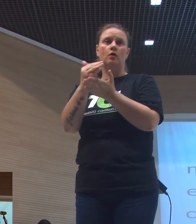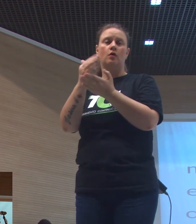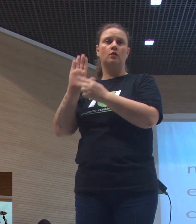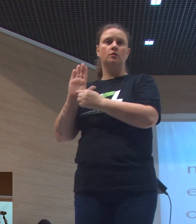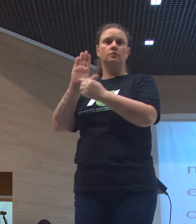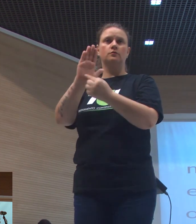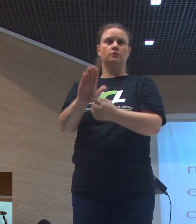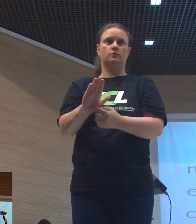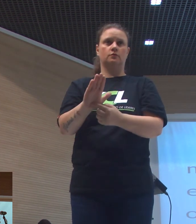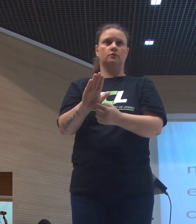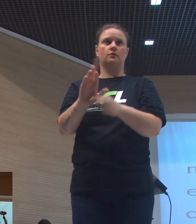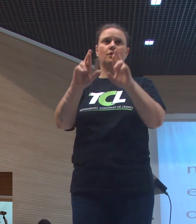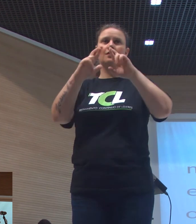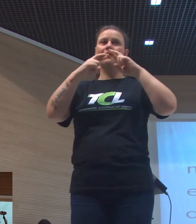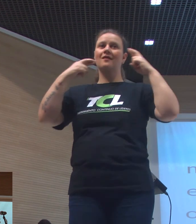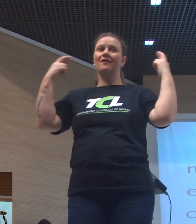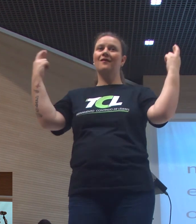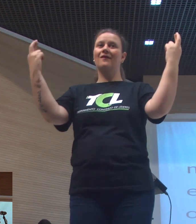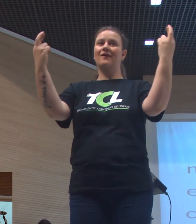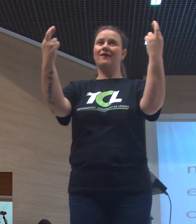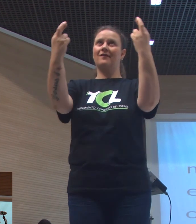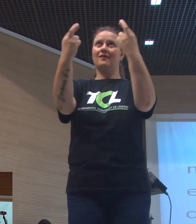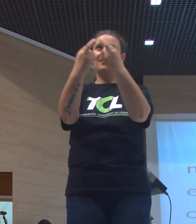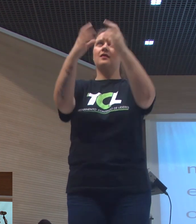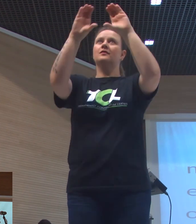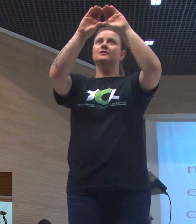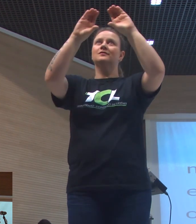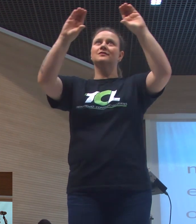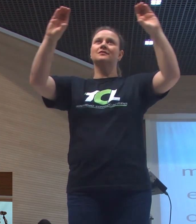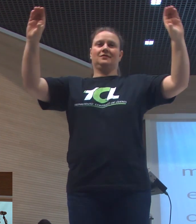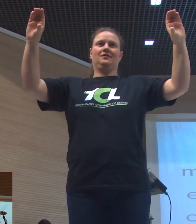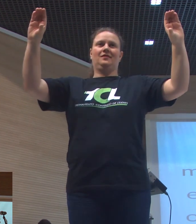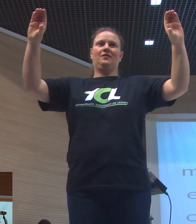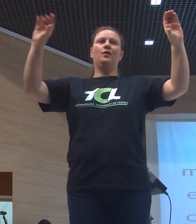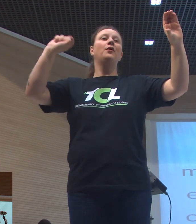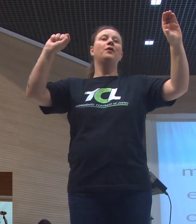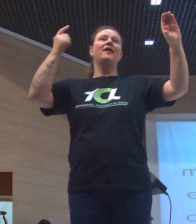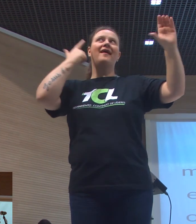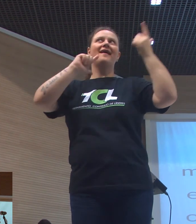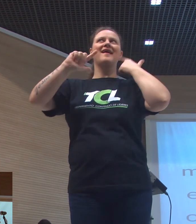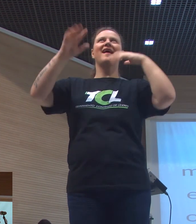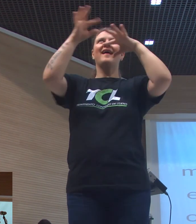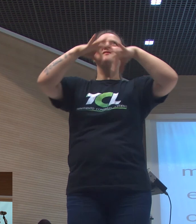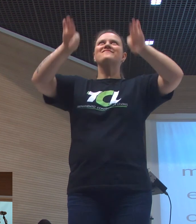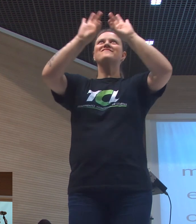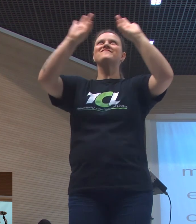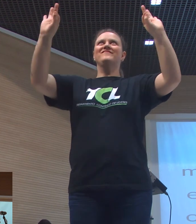mostrando o reino dos céus como recompensa. A primeira